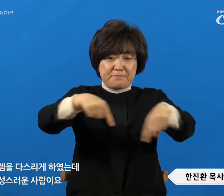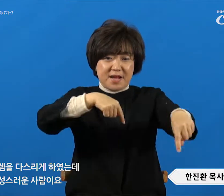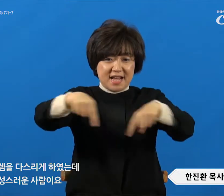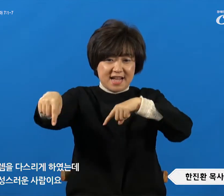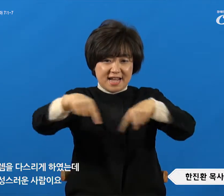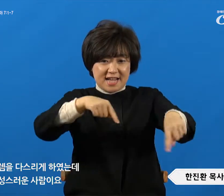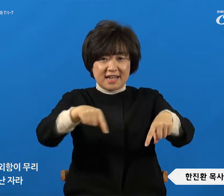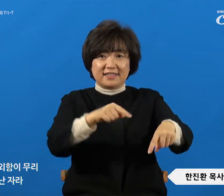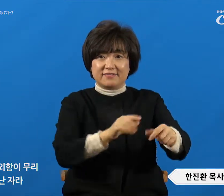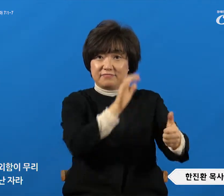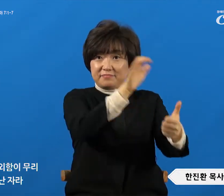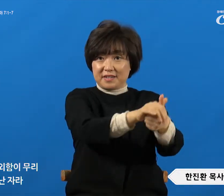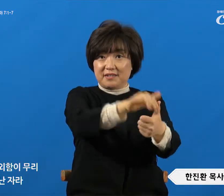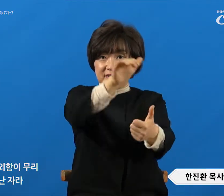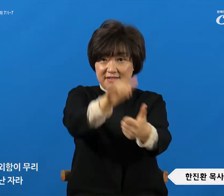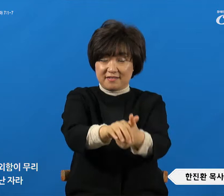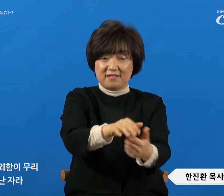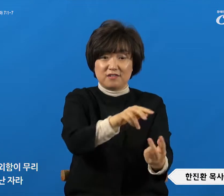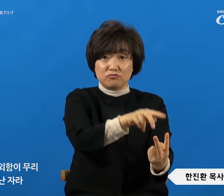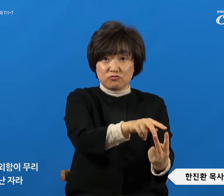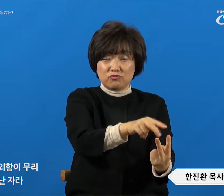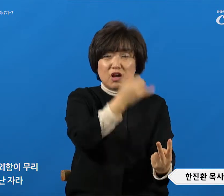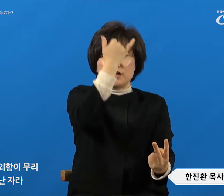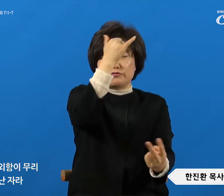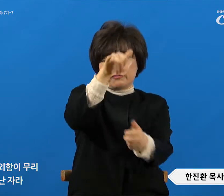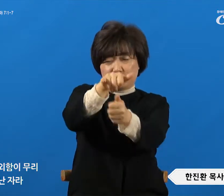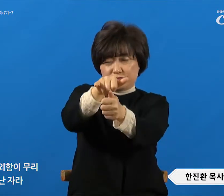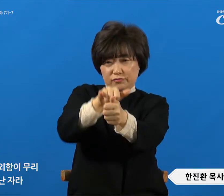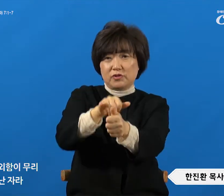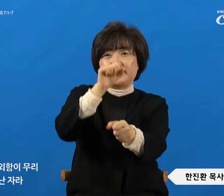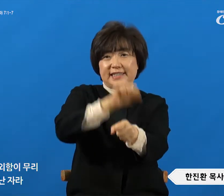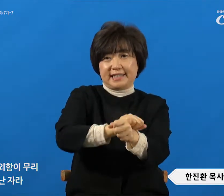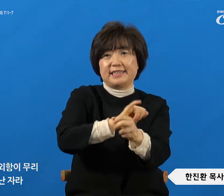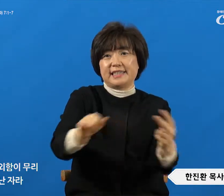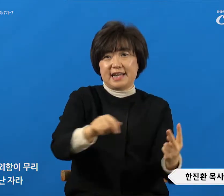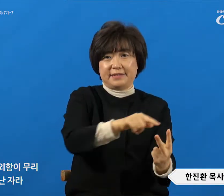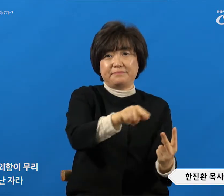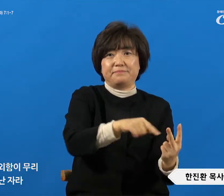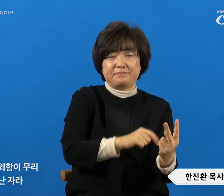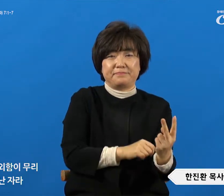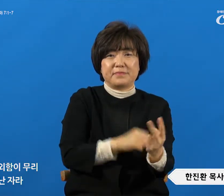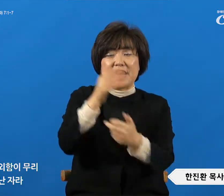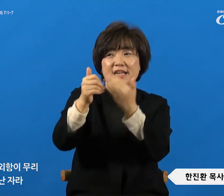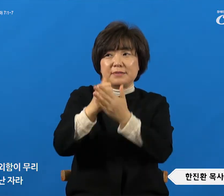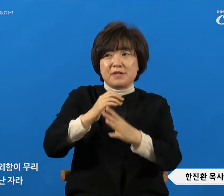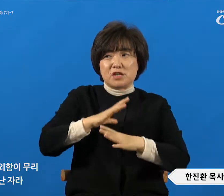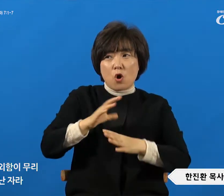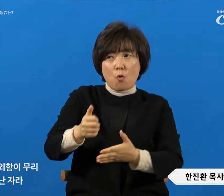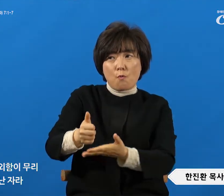하나냐는 충성스러운 사람이요 하나님을 경외함이 무리 중에서 뛰어난 자라.